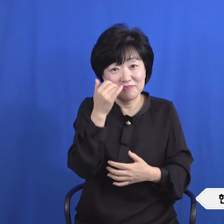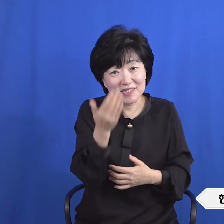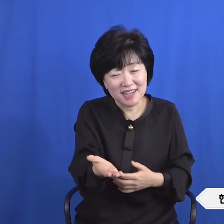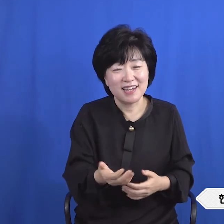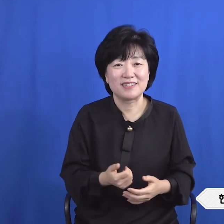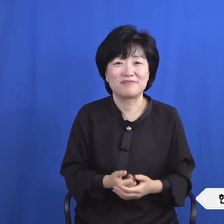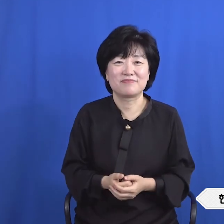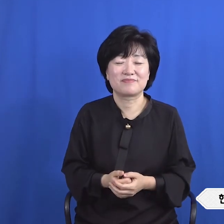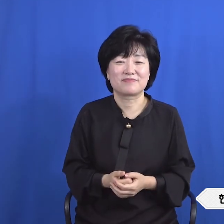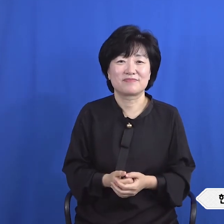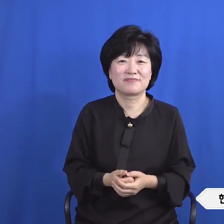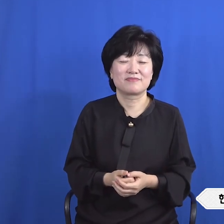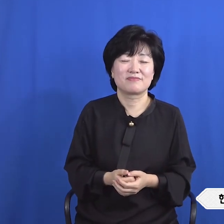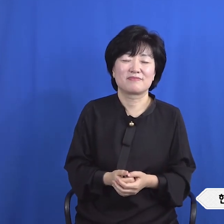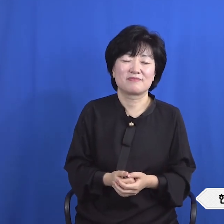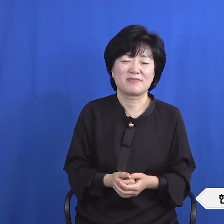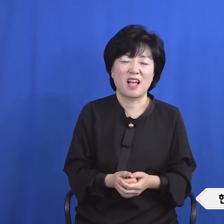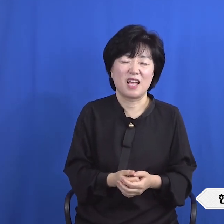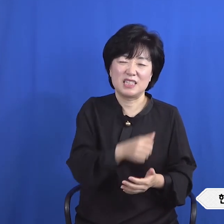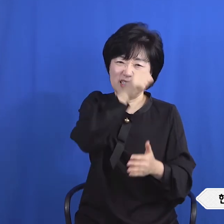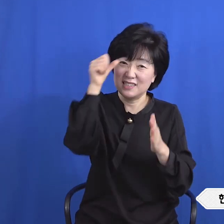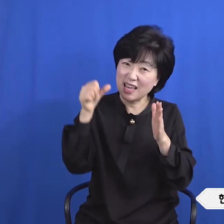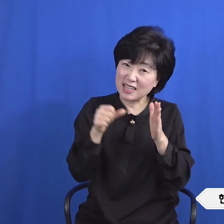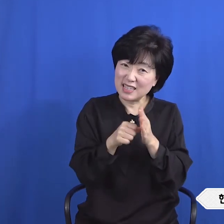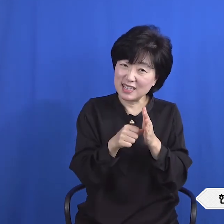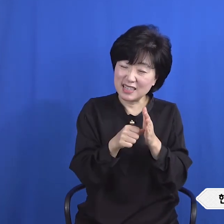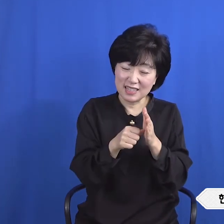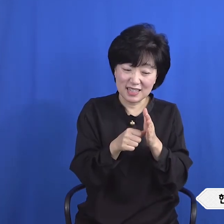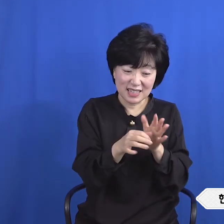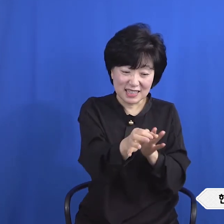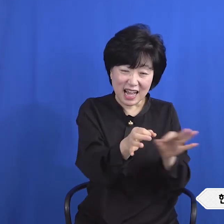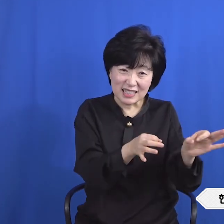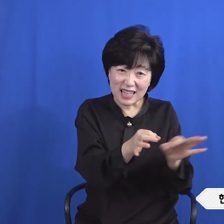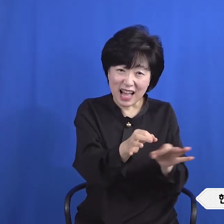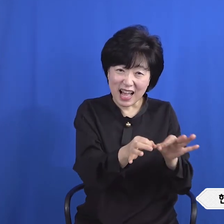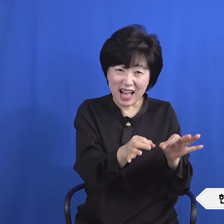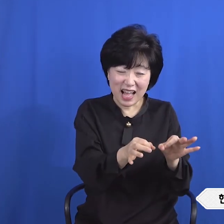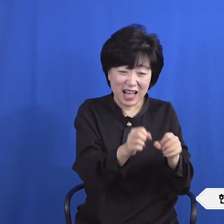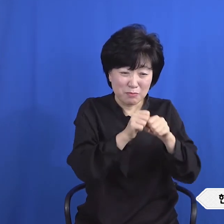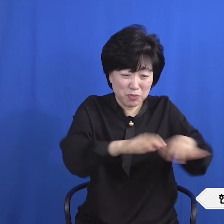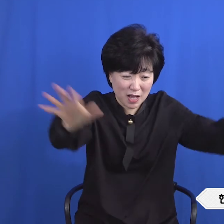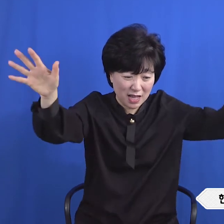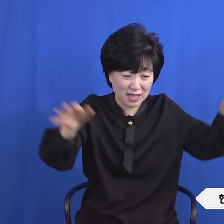인생은 파장을 당한 장터 아닙니다. 천만의 말씀.